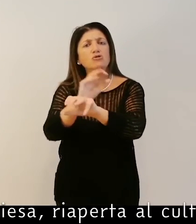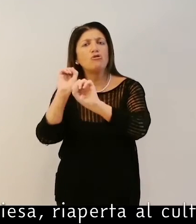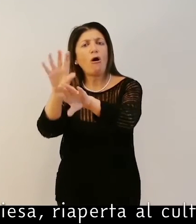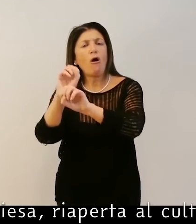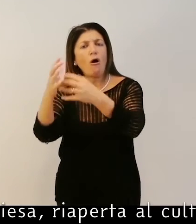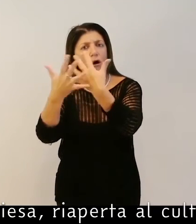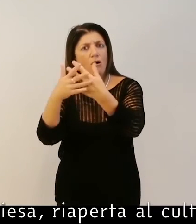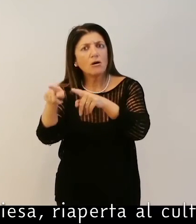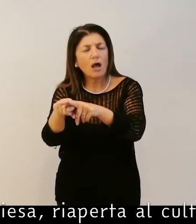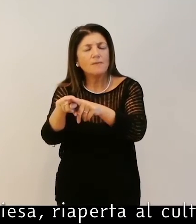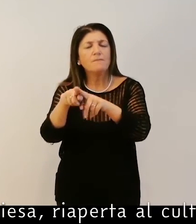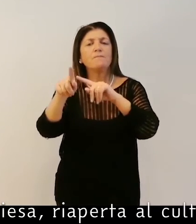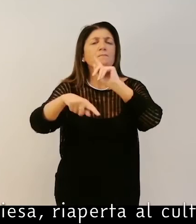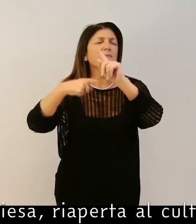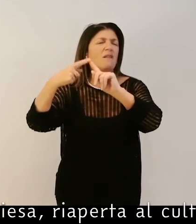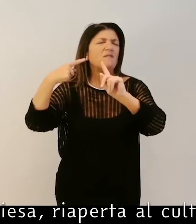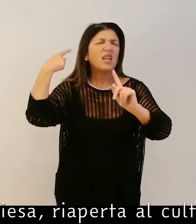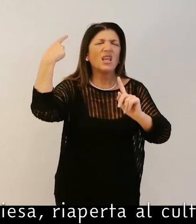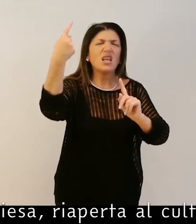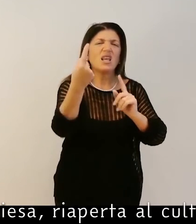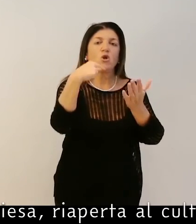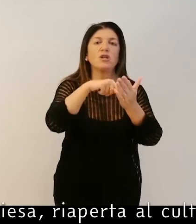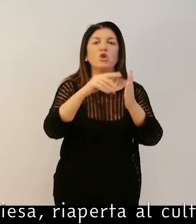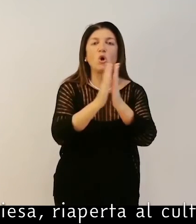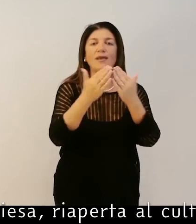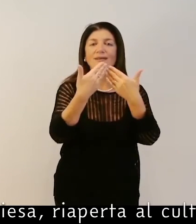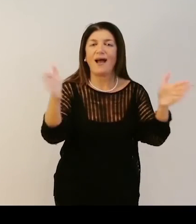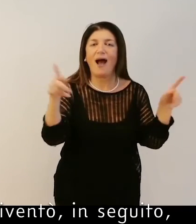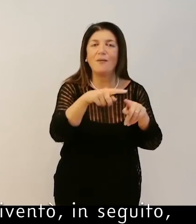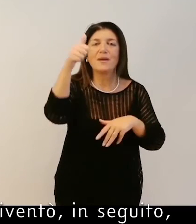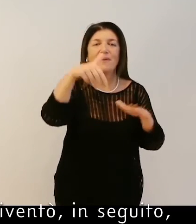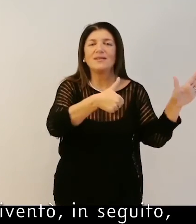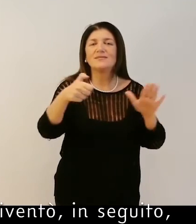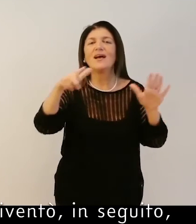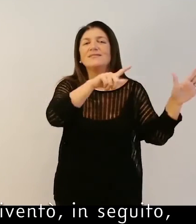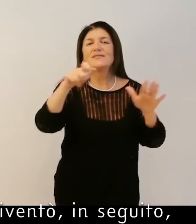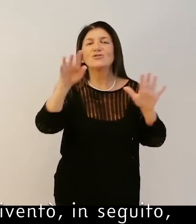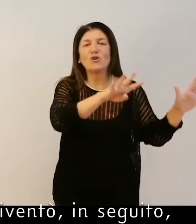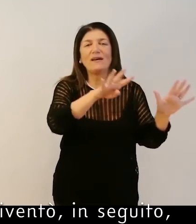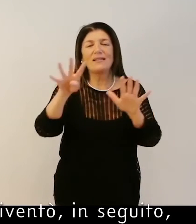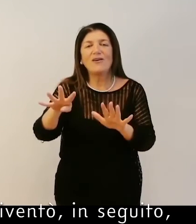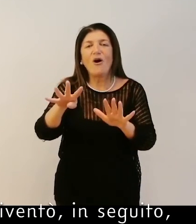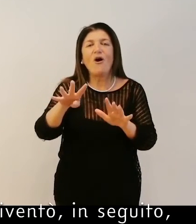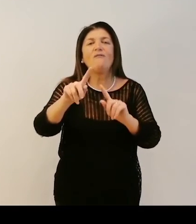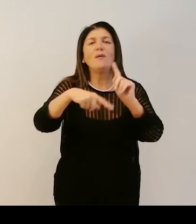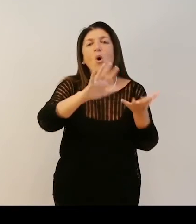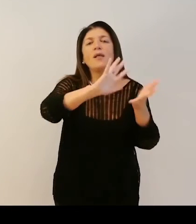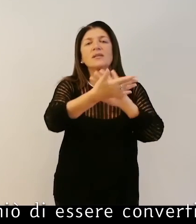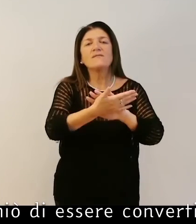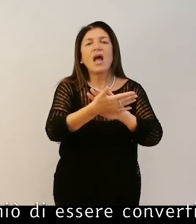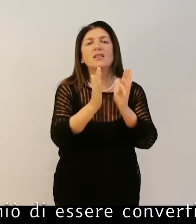La chiesa, riaperta al culto già nel 1799, diventò in seguito cappella